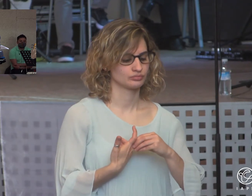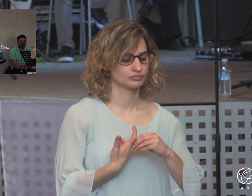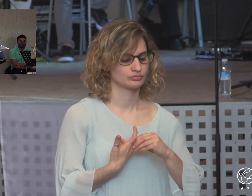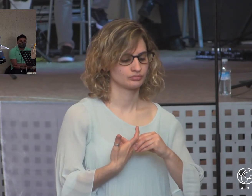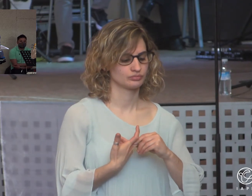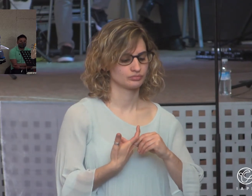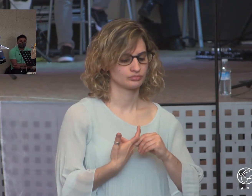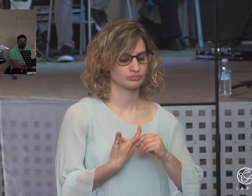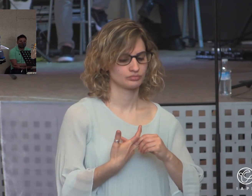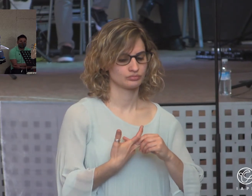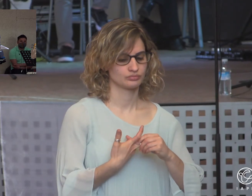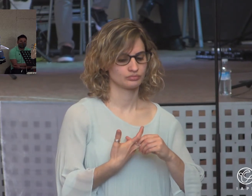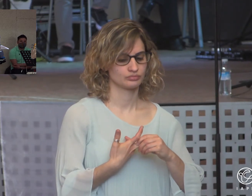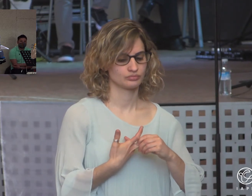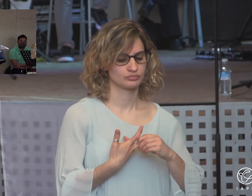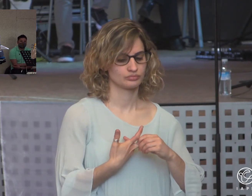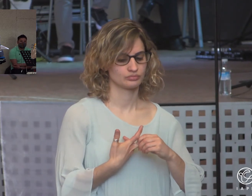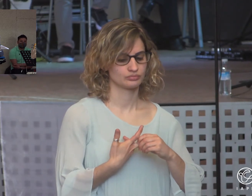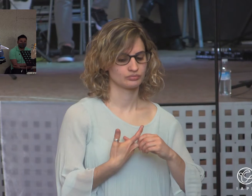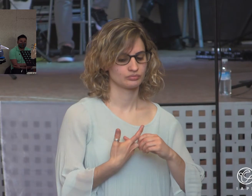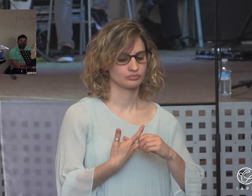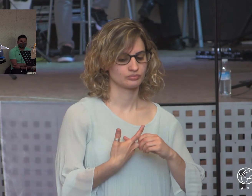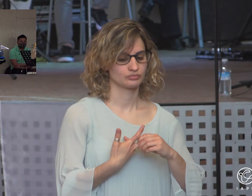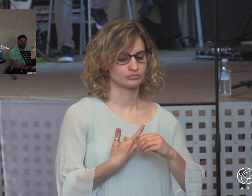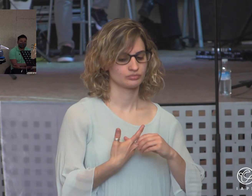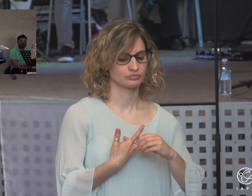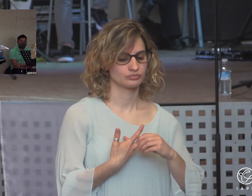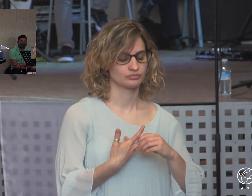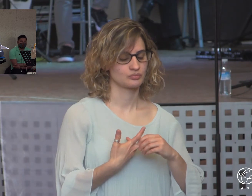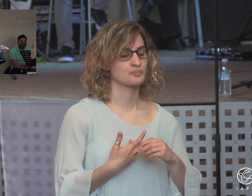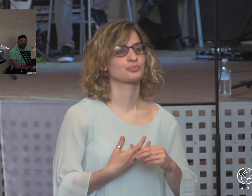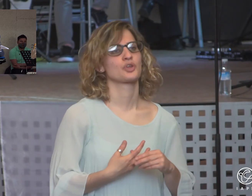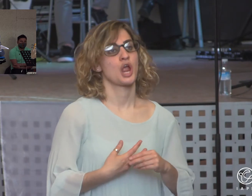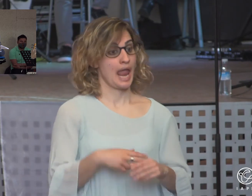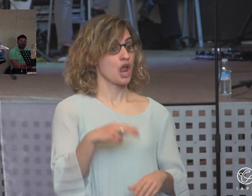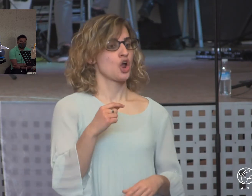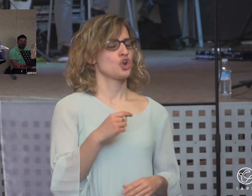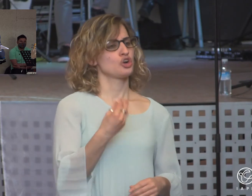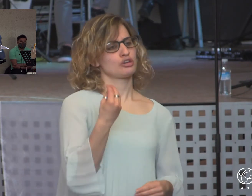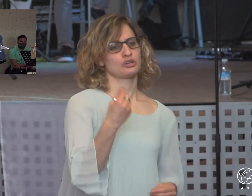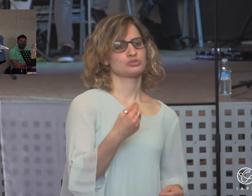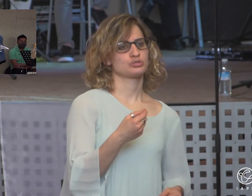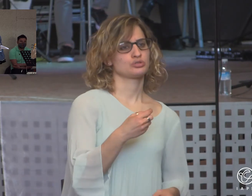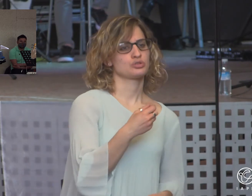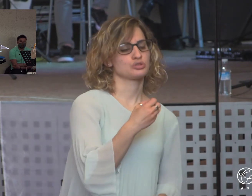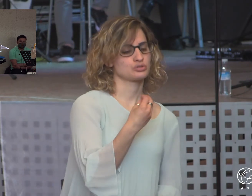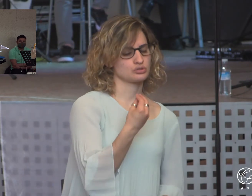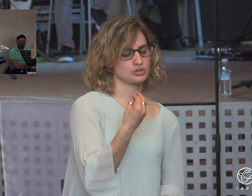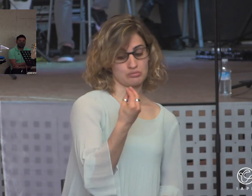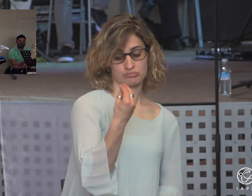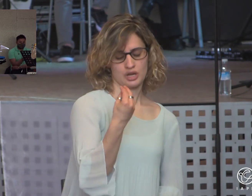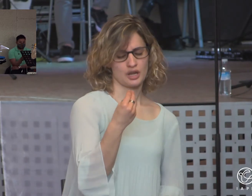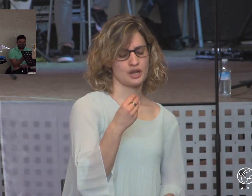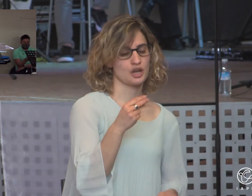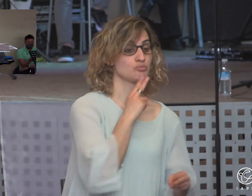Lo que nosotros llamamos Viernes Santo, bueno, en ese mismo